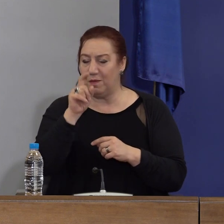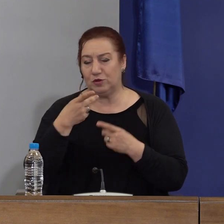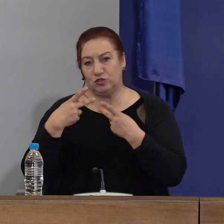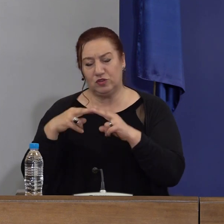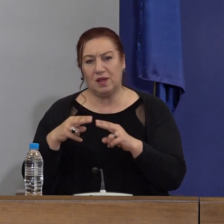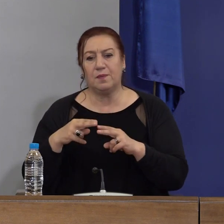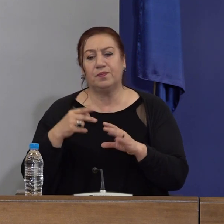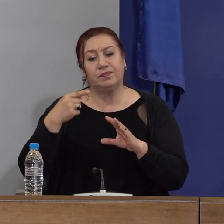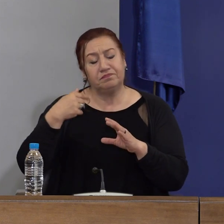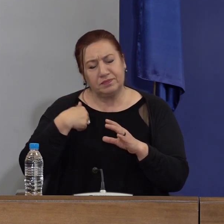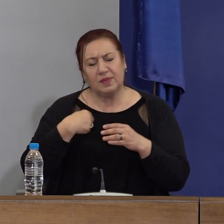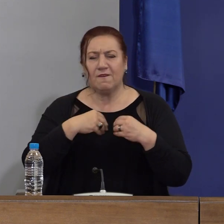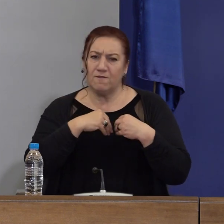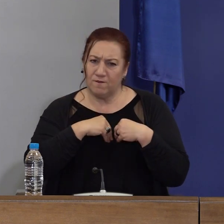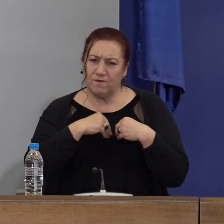Дълбоко се надявам това